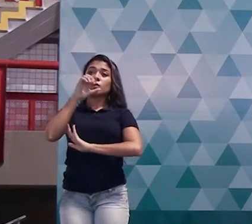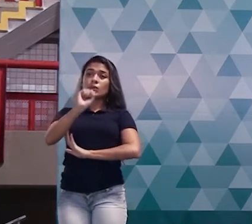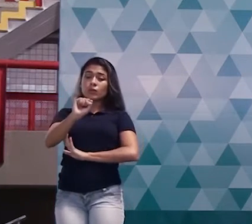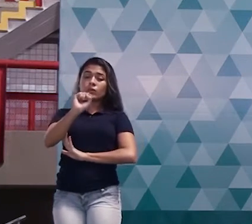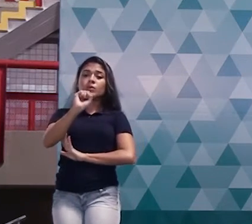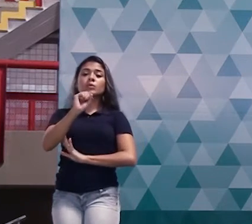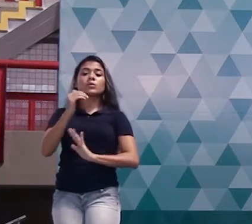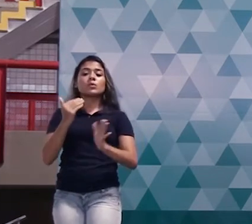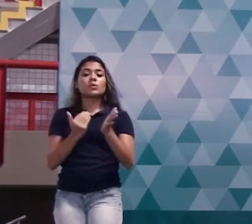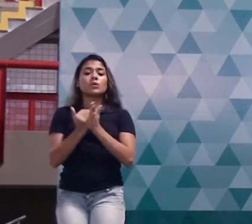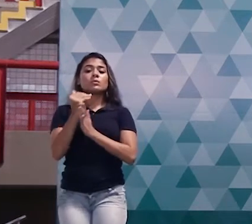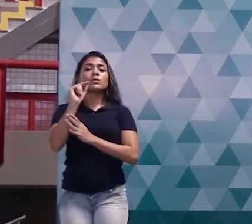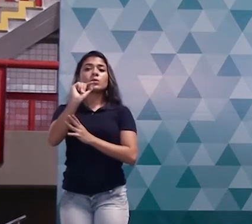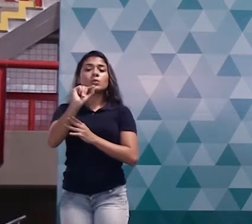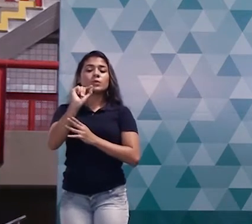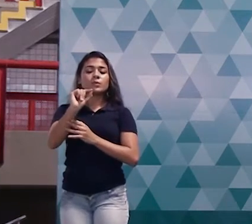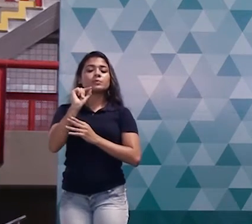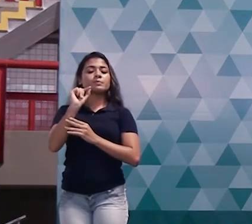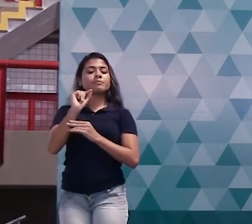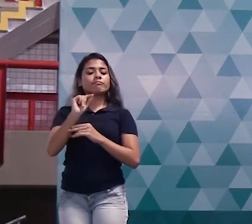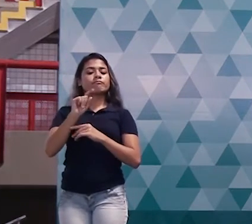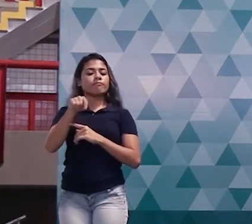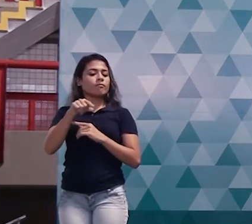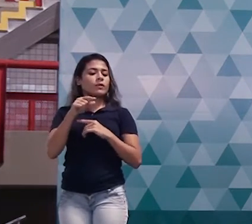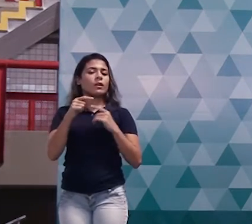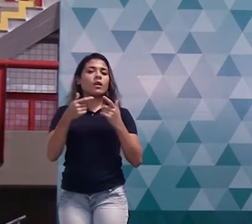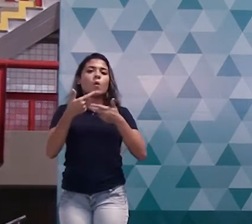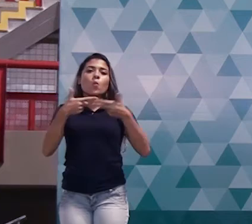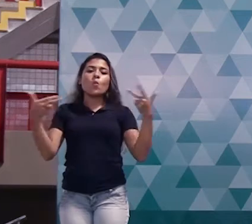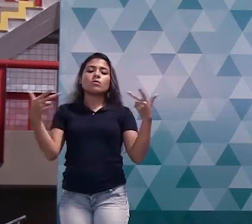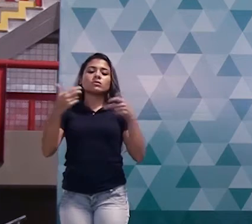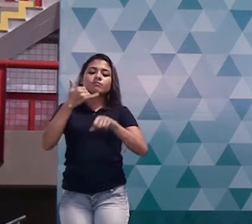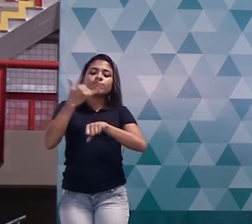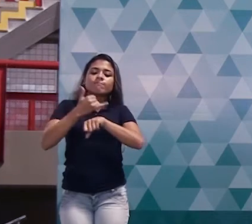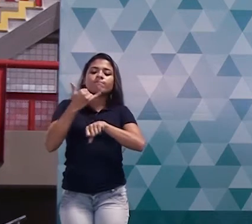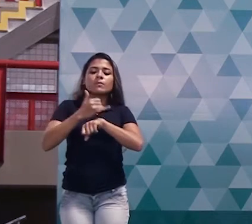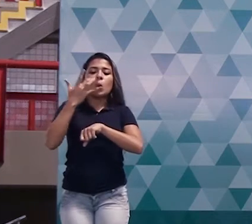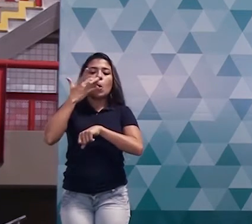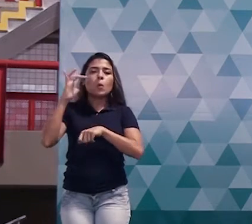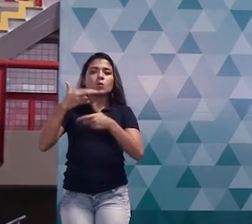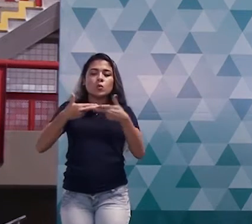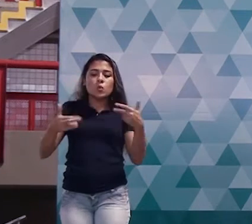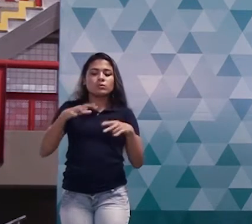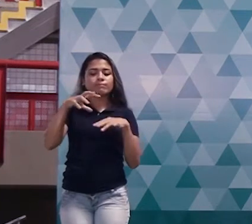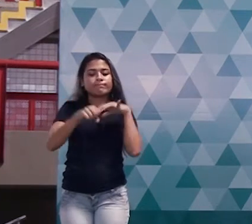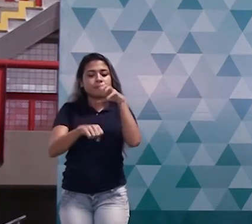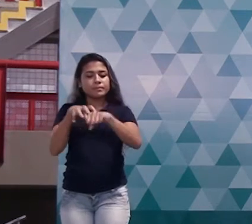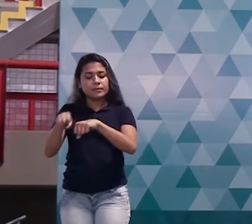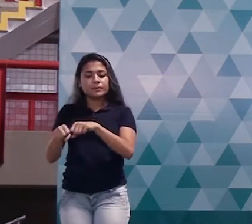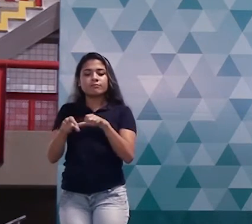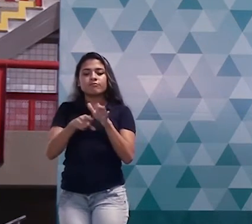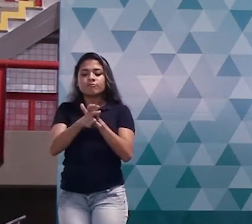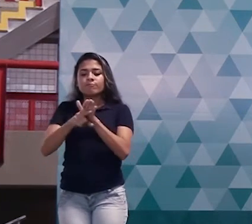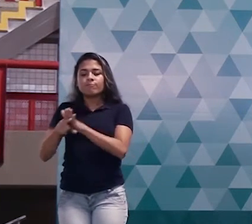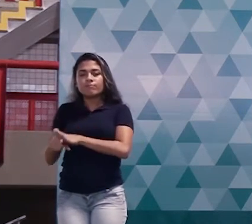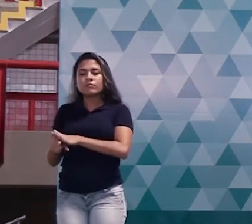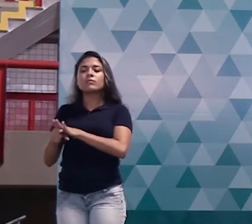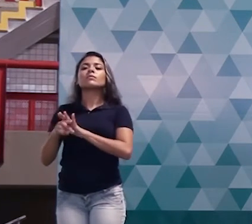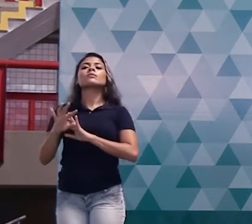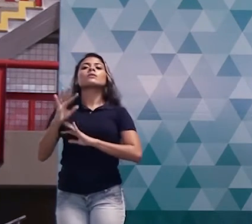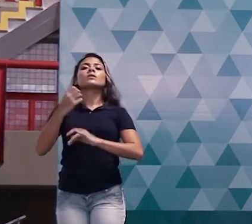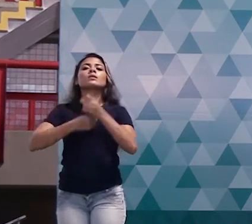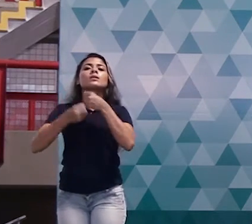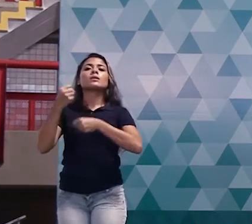mineração. A partir de 1580, de 1580 a 1640, ocorreu o que a gente chamava de